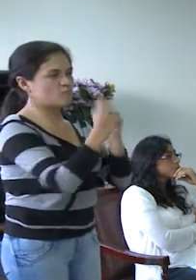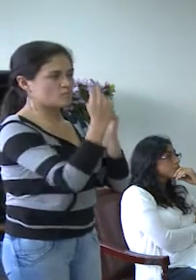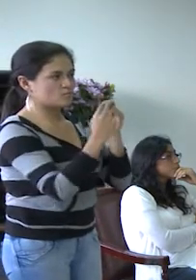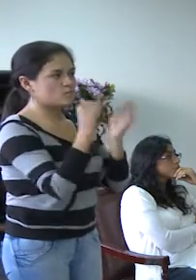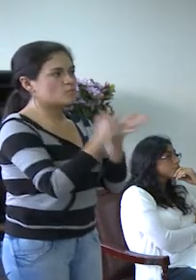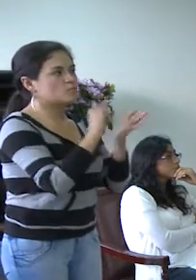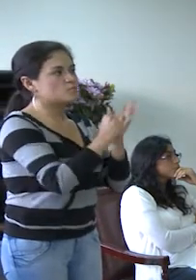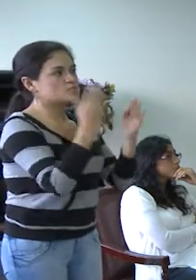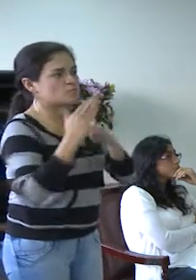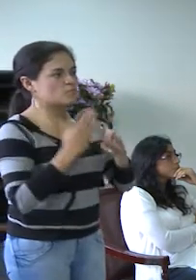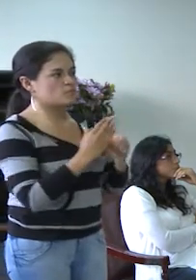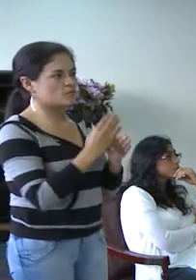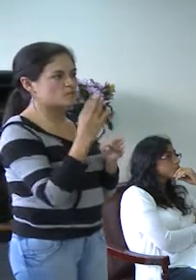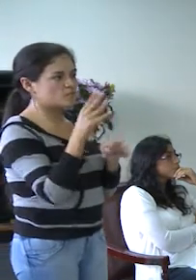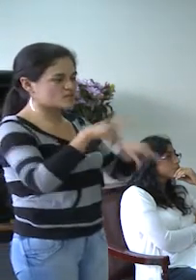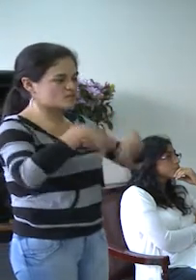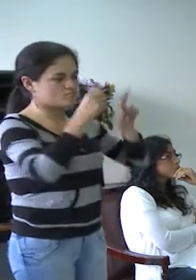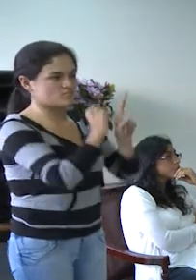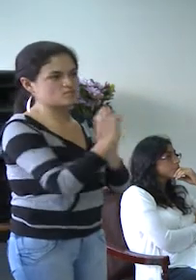conflictos propios del momento.